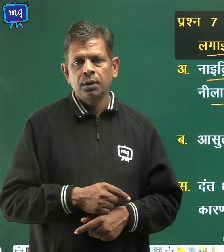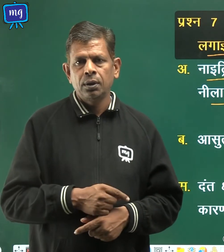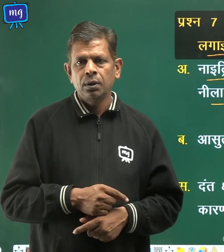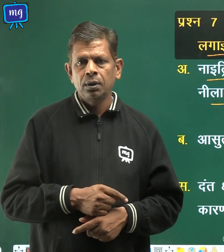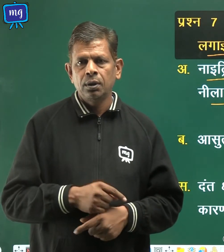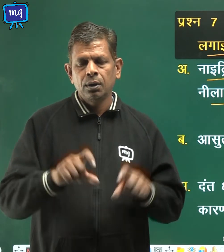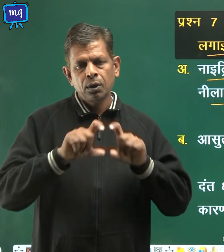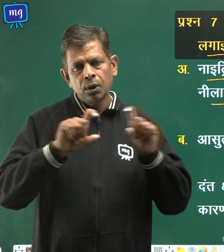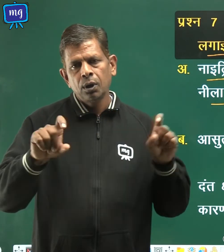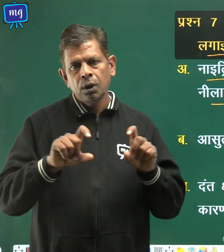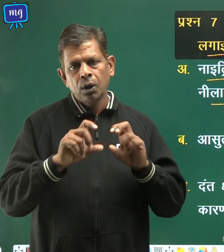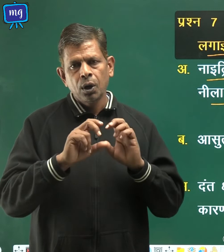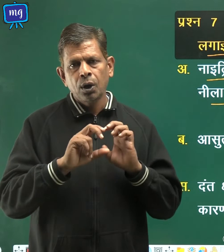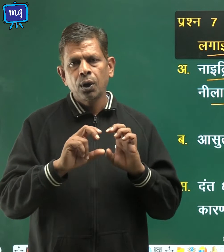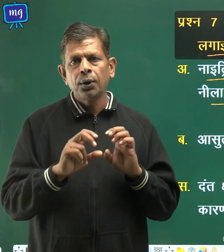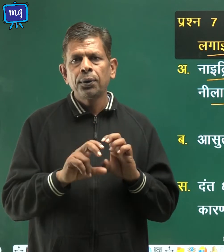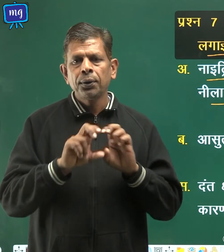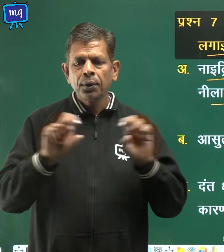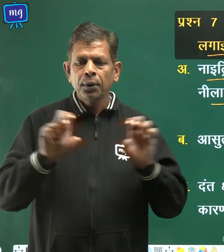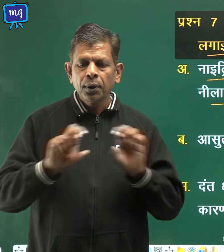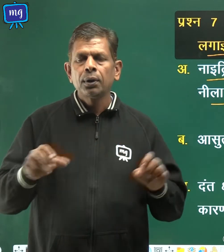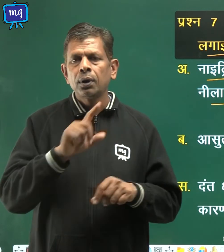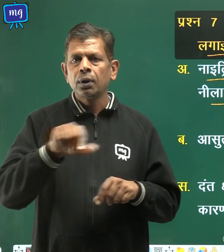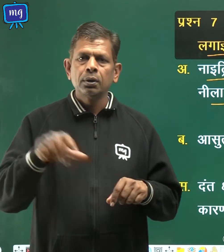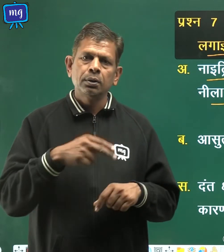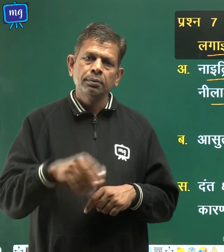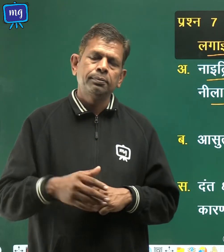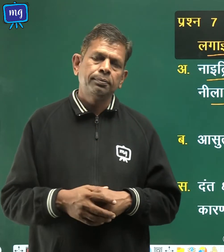है, तो हम गलत पर निशान लगाएंगे।